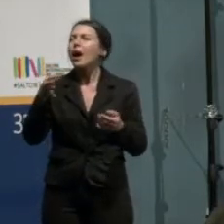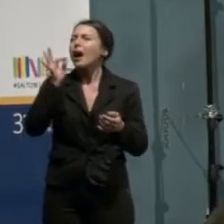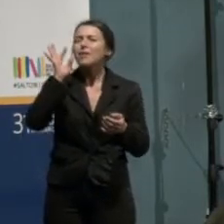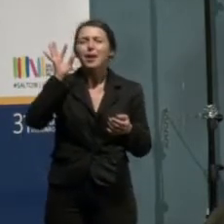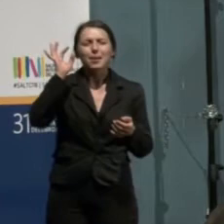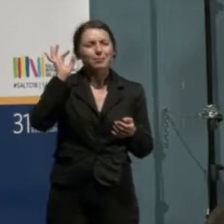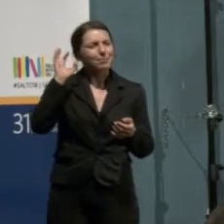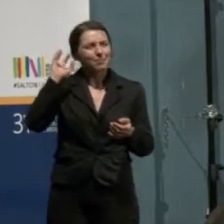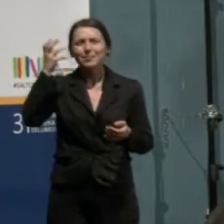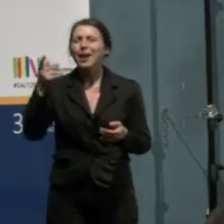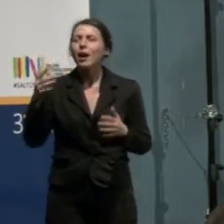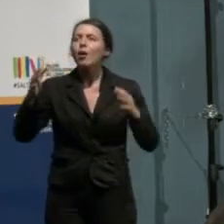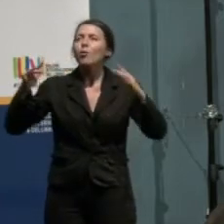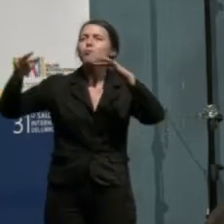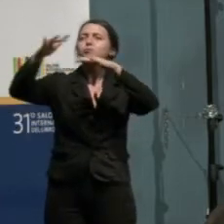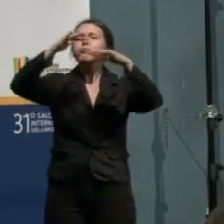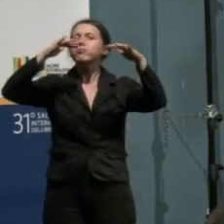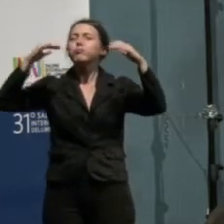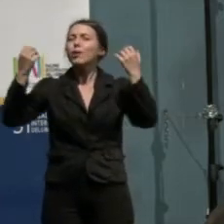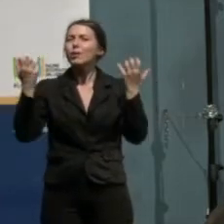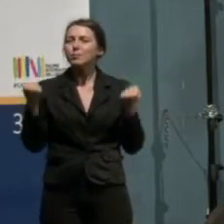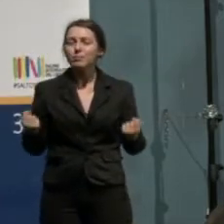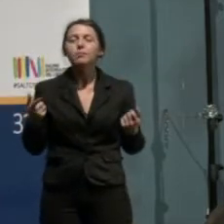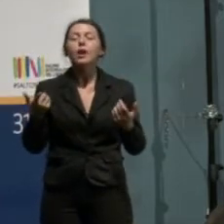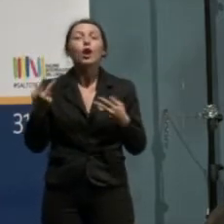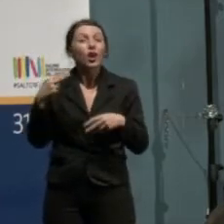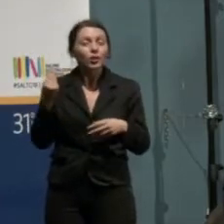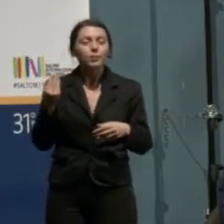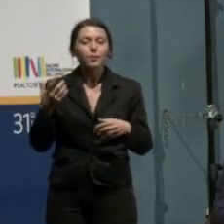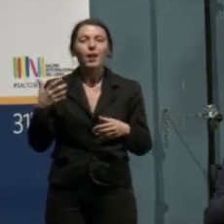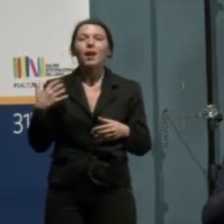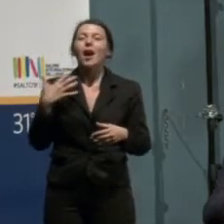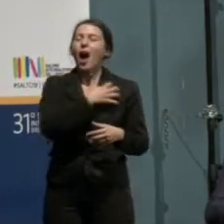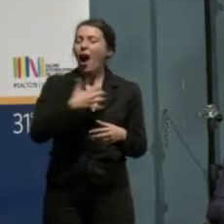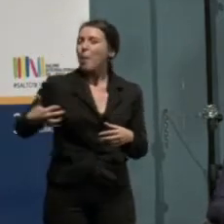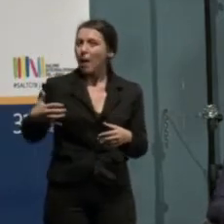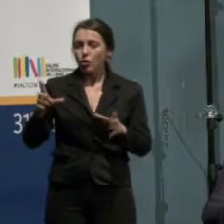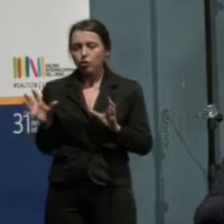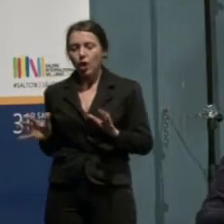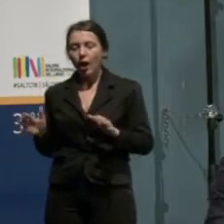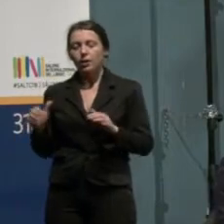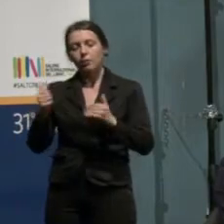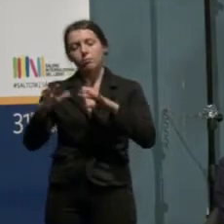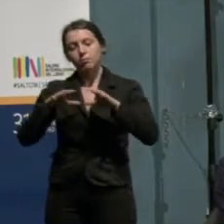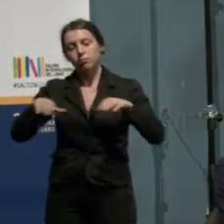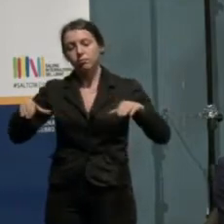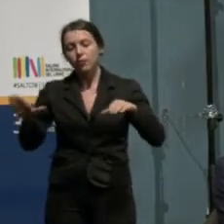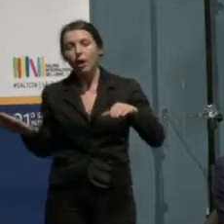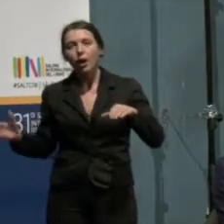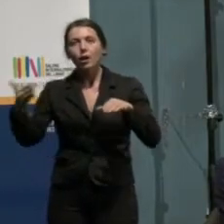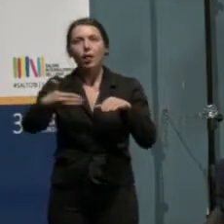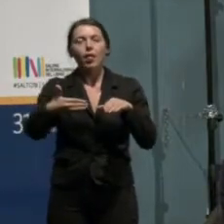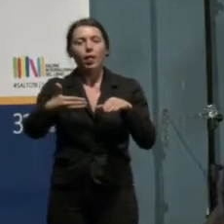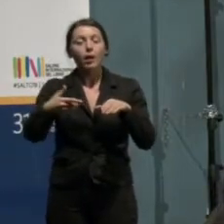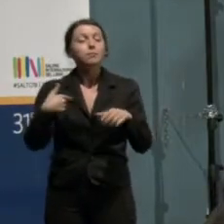che era alle spalle dei che si trova alle spalle delle ambasciate gli piaceva e ormai